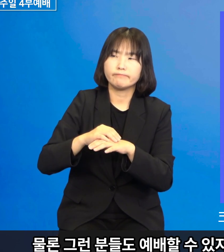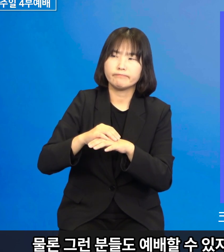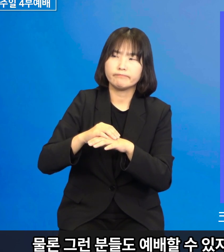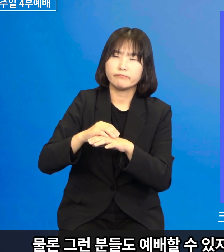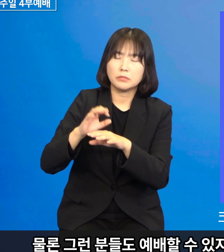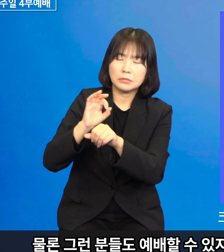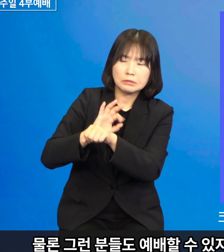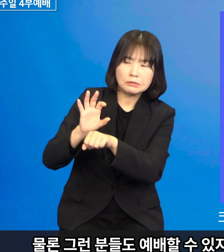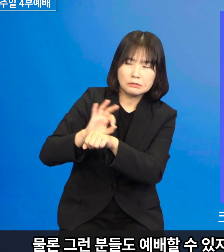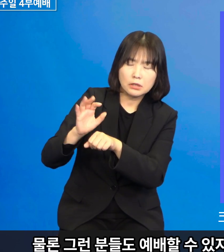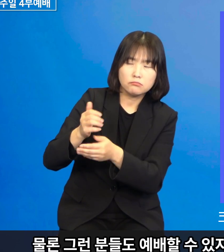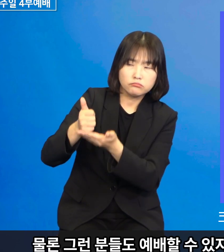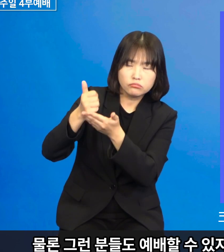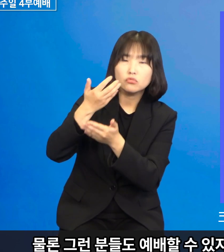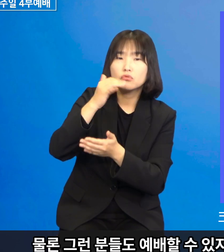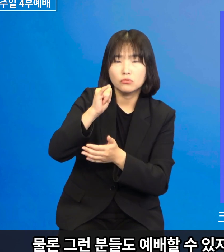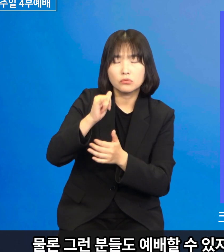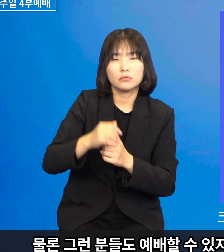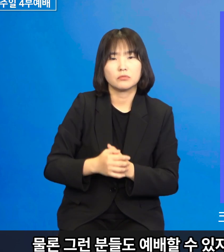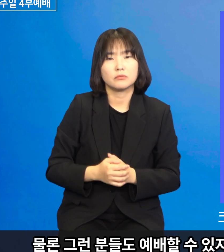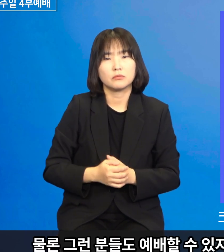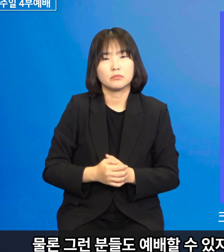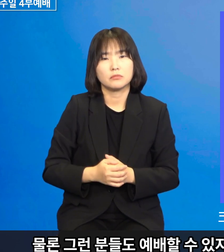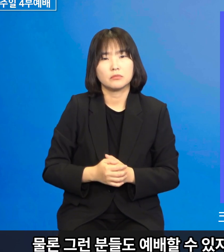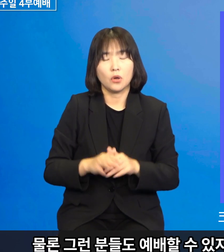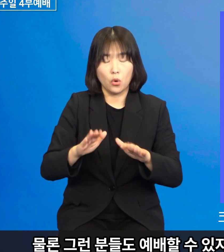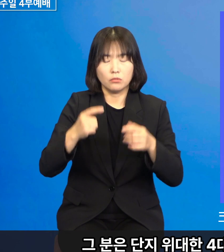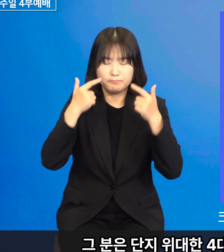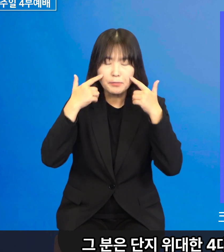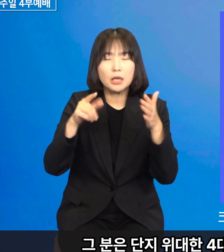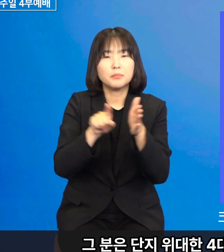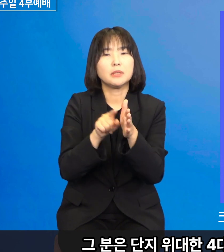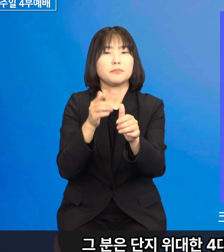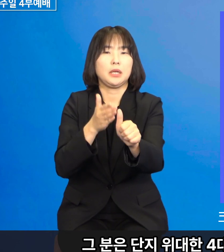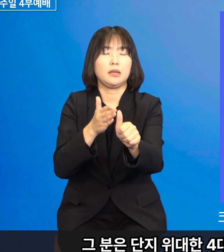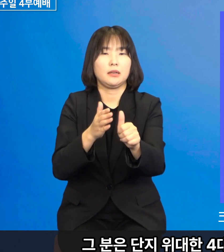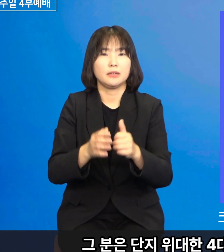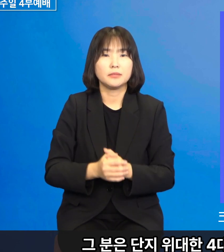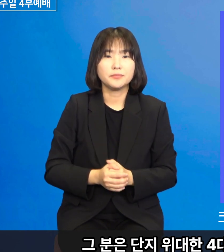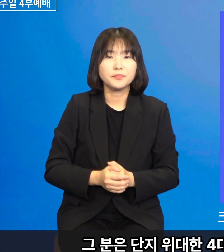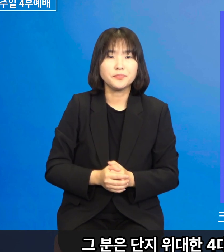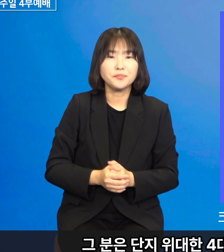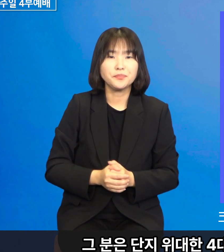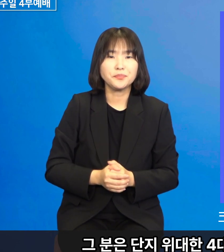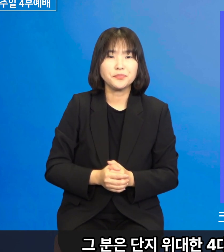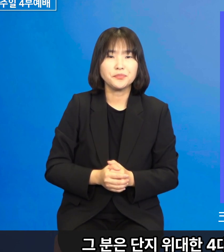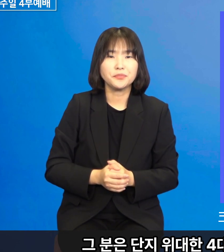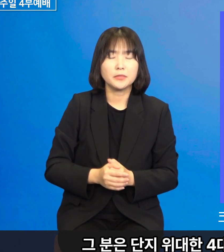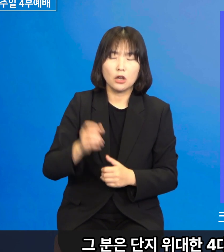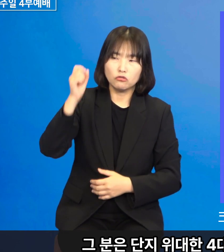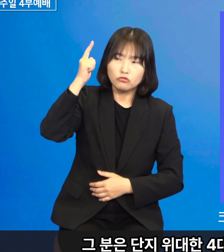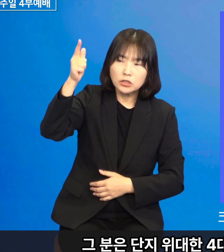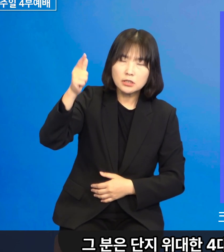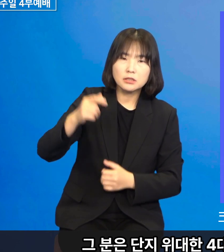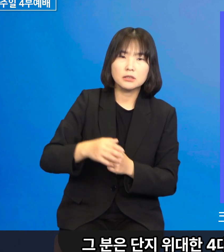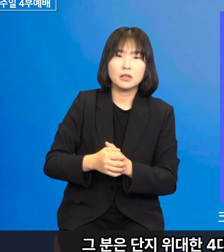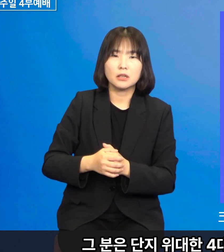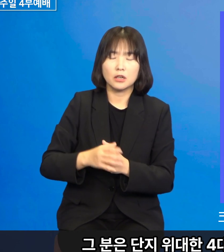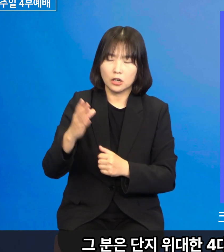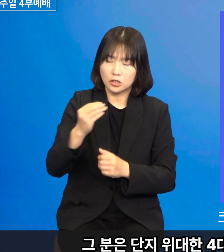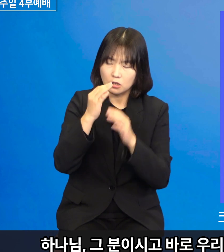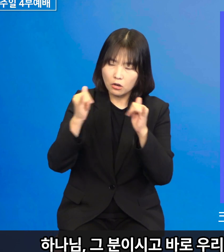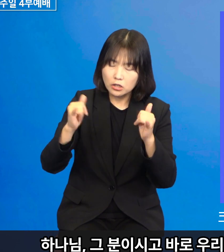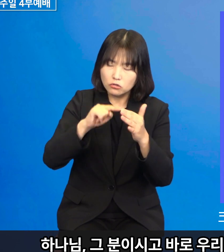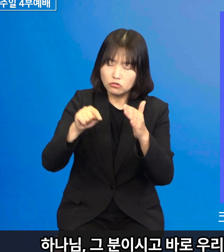물론 그런 분들도 예배할 수 있지만 오늘 분명히 믿으시기 바랍니다. 그분은 단지 위대한 4대 성인 중에 한 분이